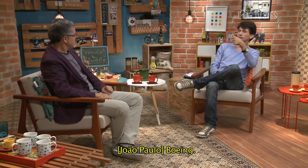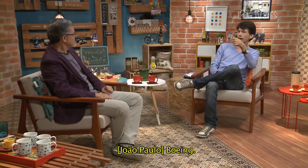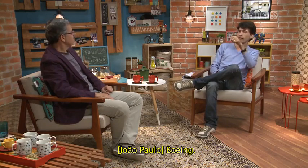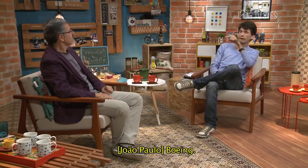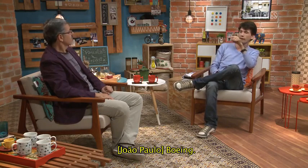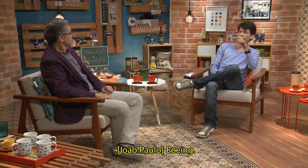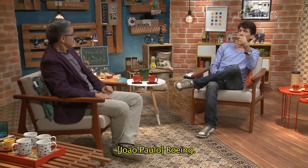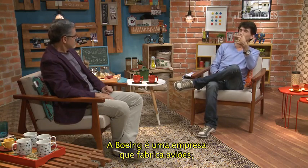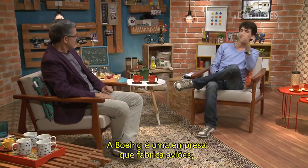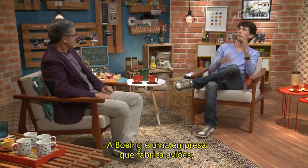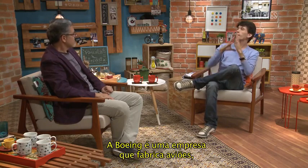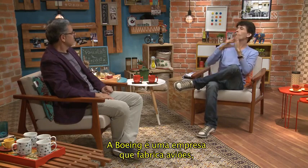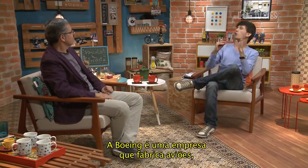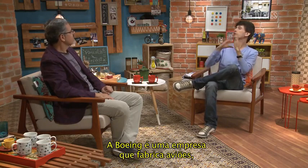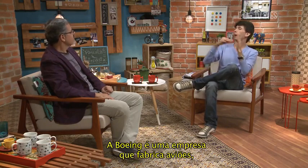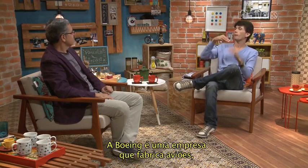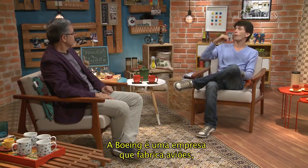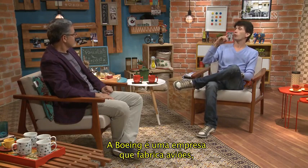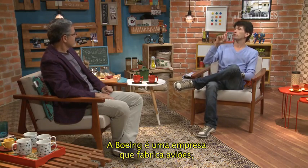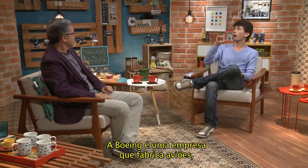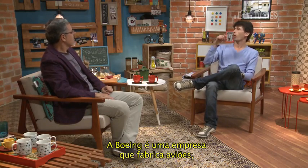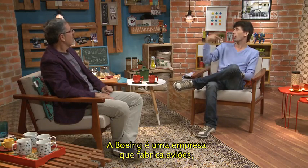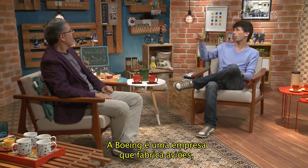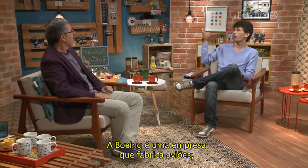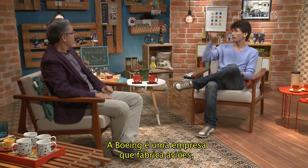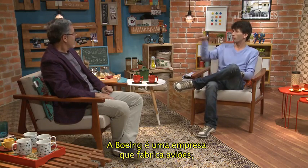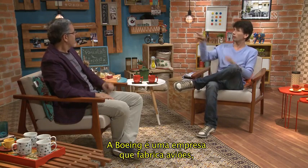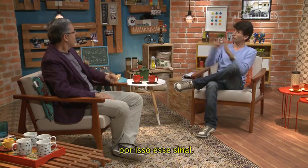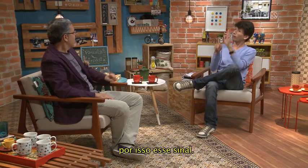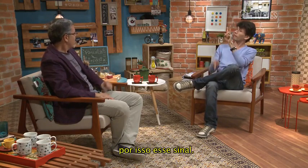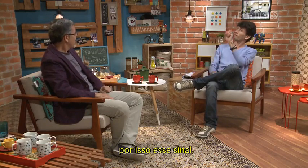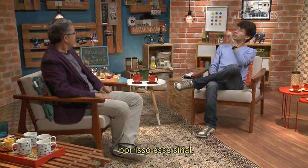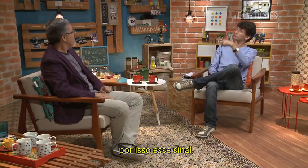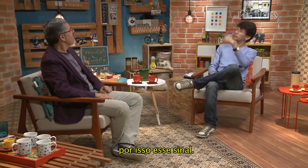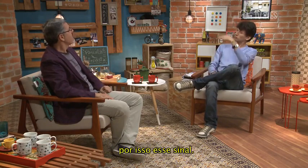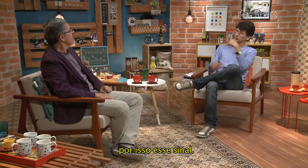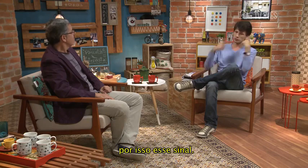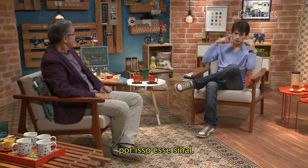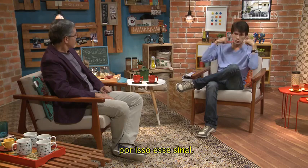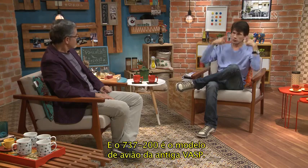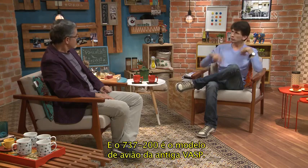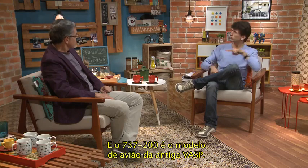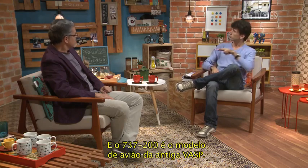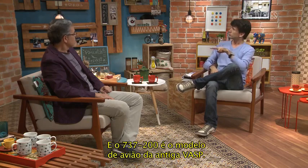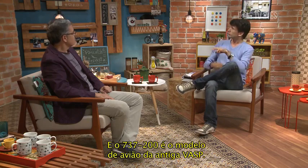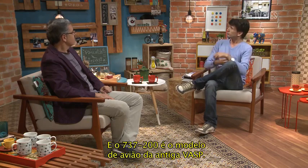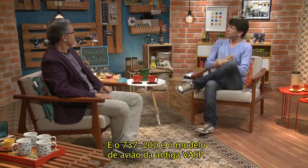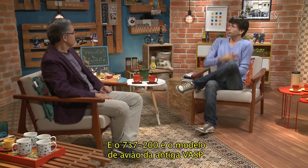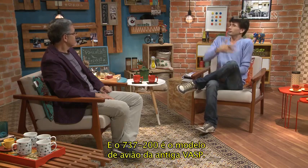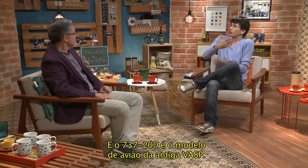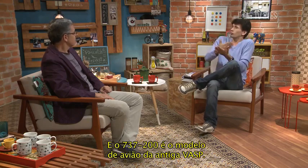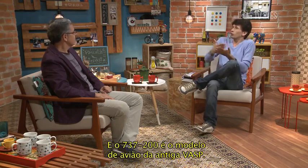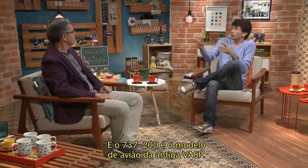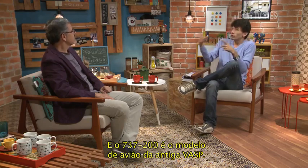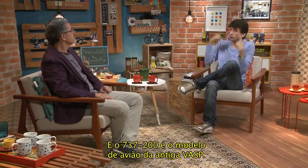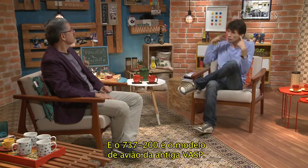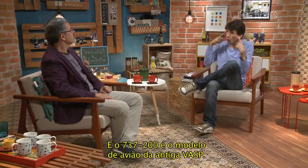e agora em uma empresa que fabrica aviões por isso esse sinal e o 737 800 é o modelo do avião